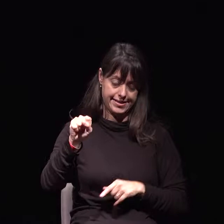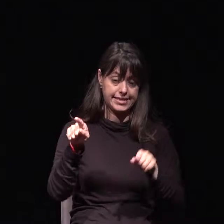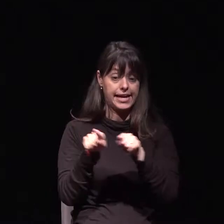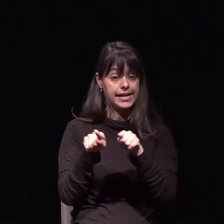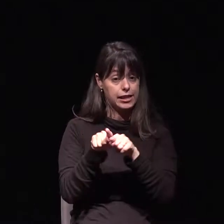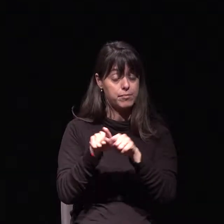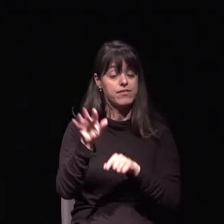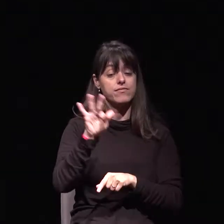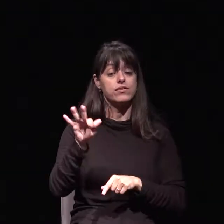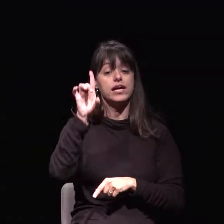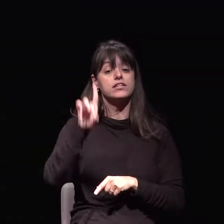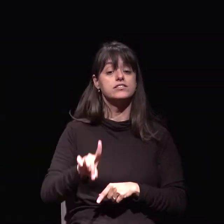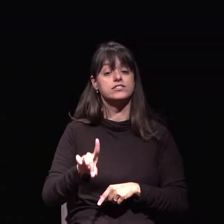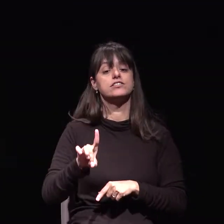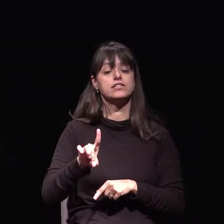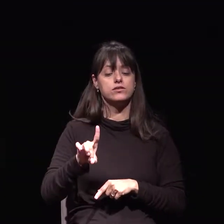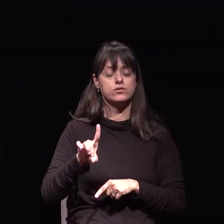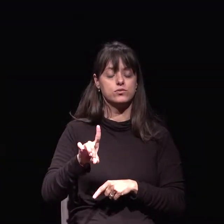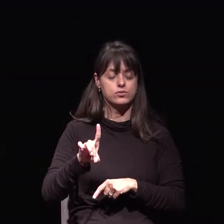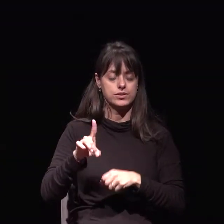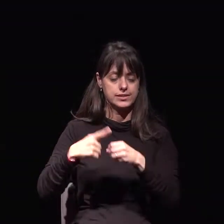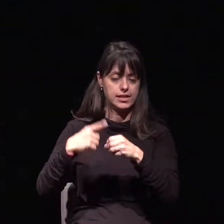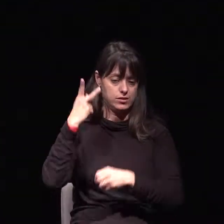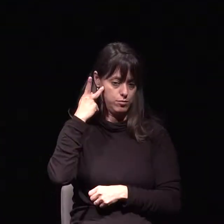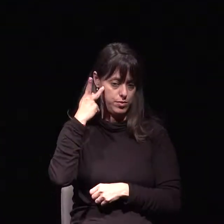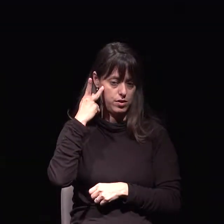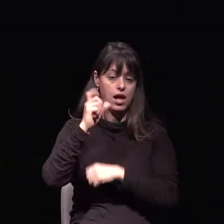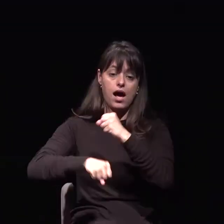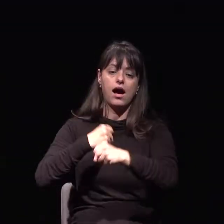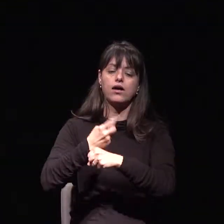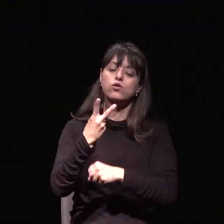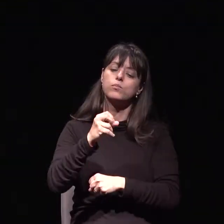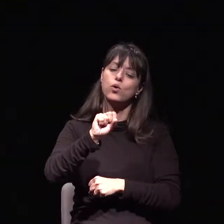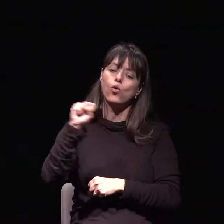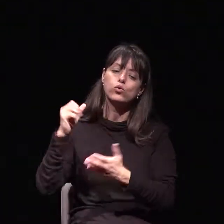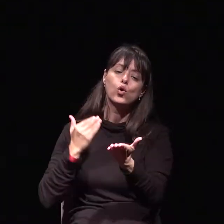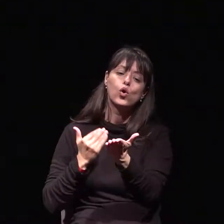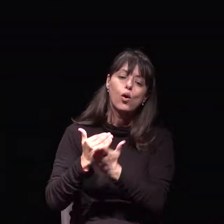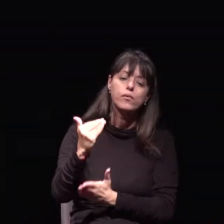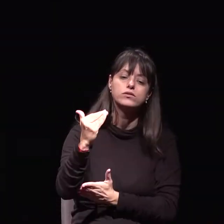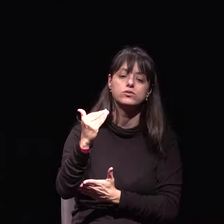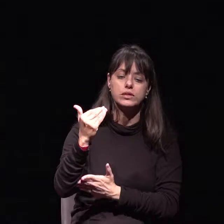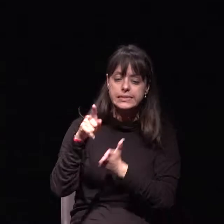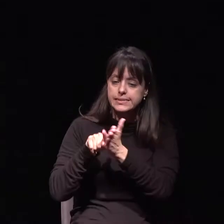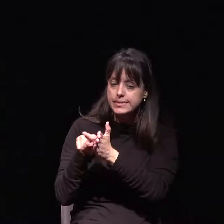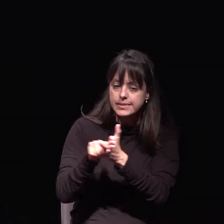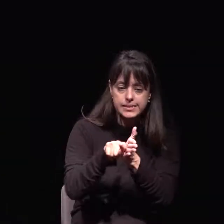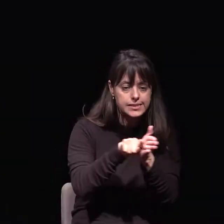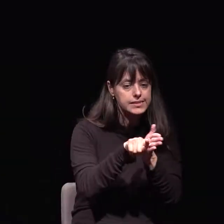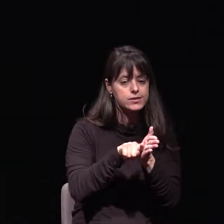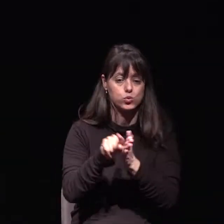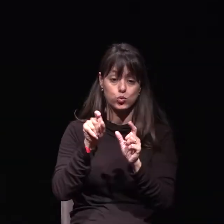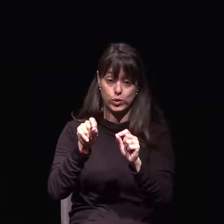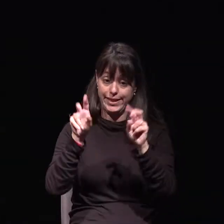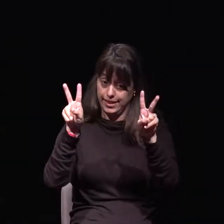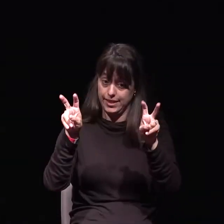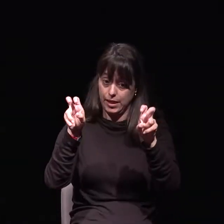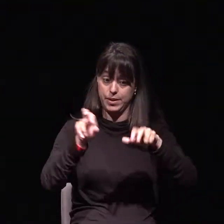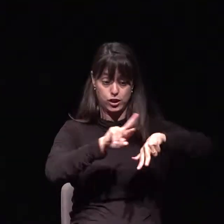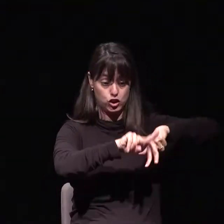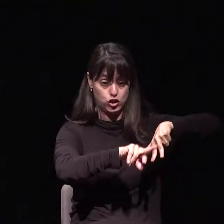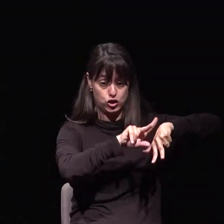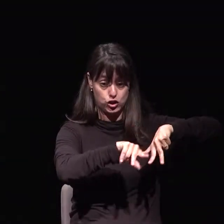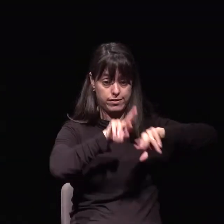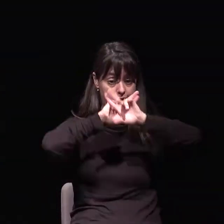São Paulo. Desde 2008, dedica-se ao estudo e investigações das temáticas de gênero